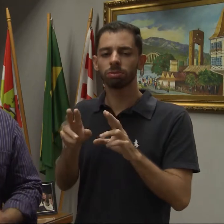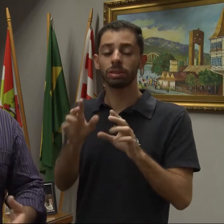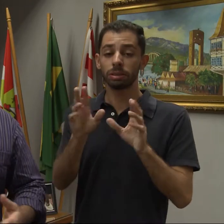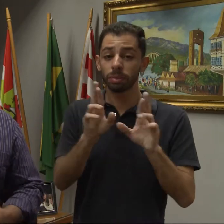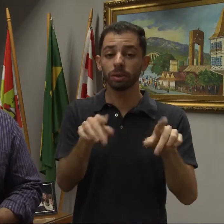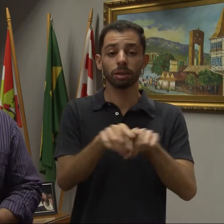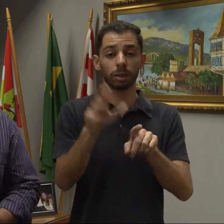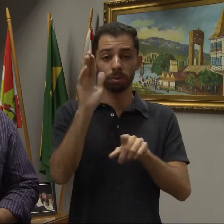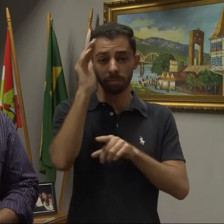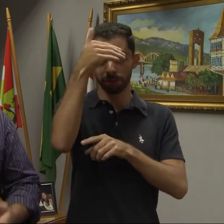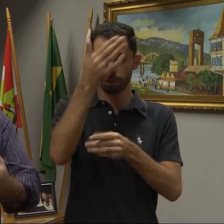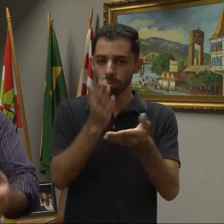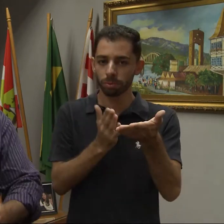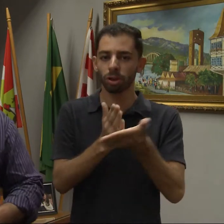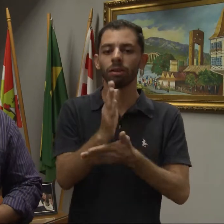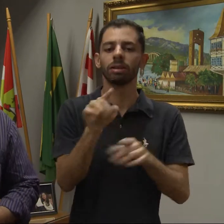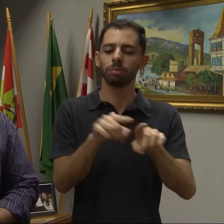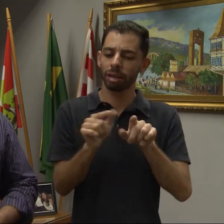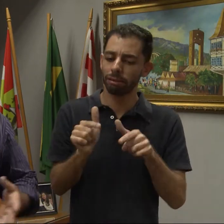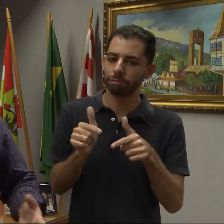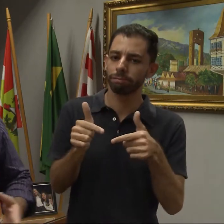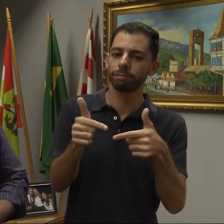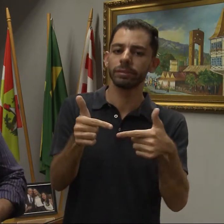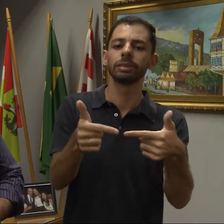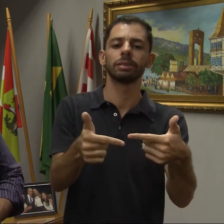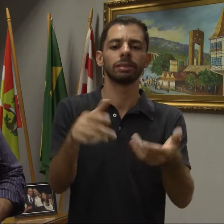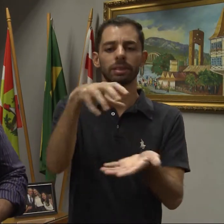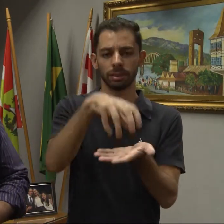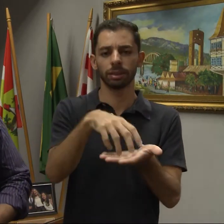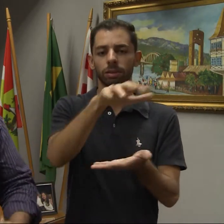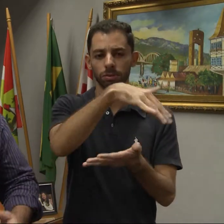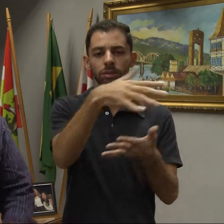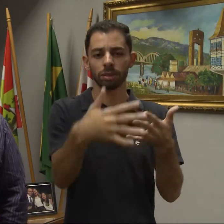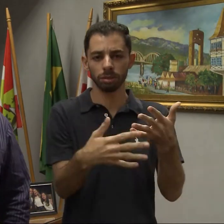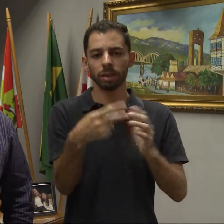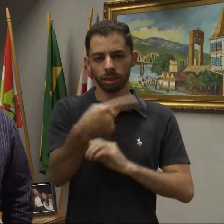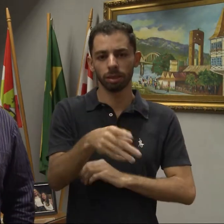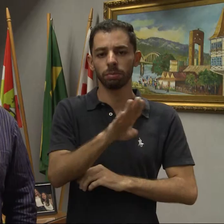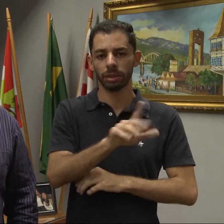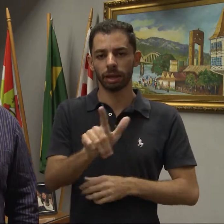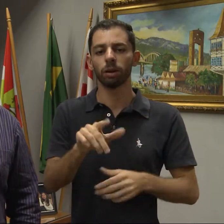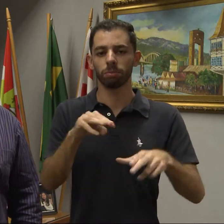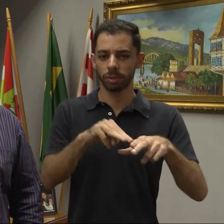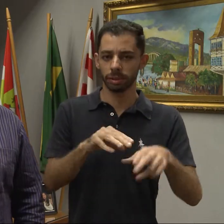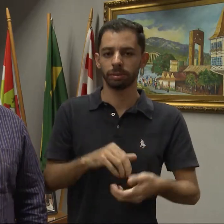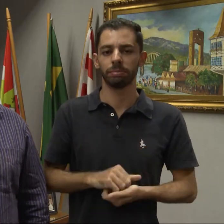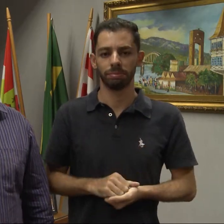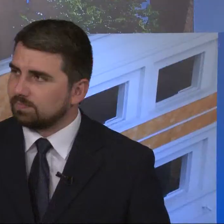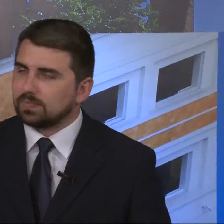possa, o mais rápido possível, também avançar na questão do Central de Libras aqui no município.